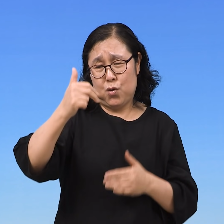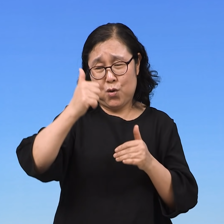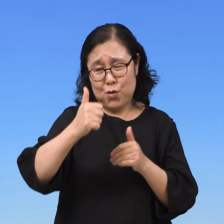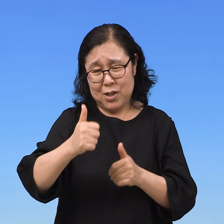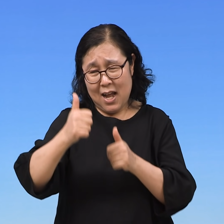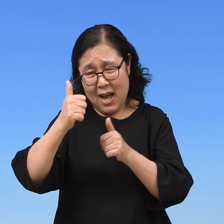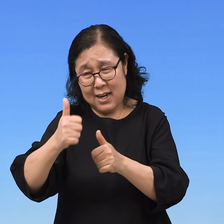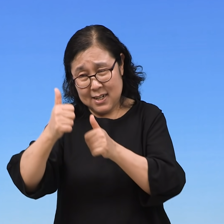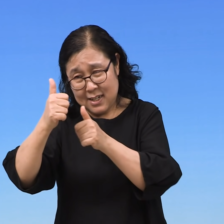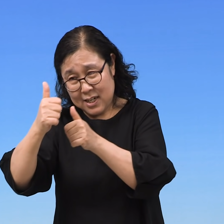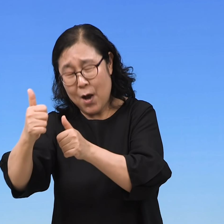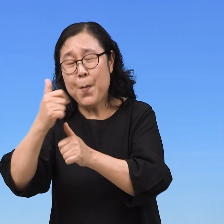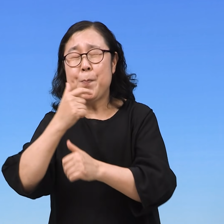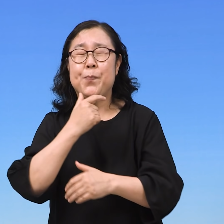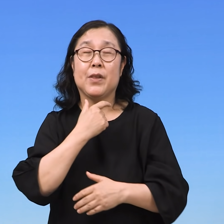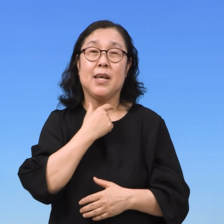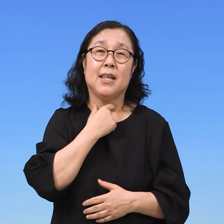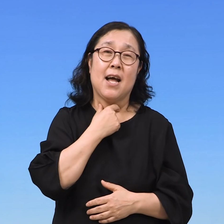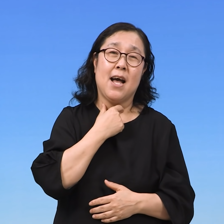주 따르렵니다.